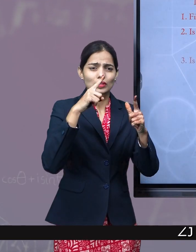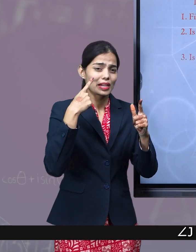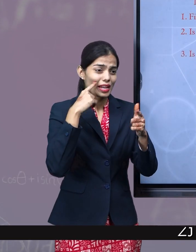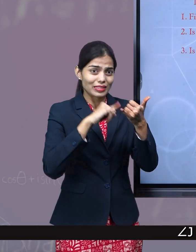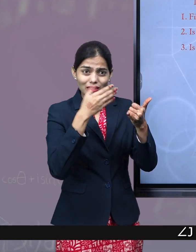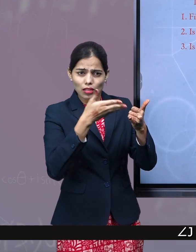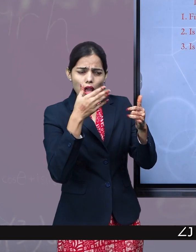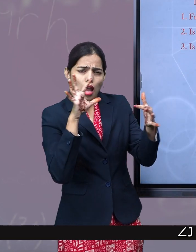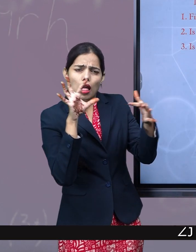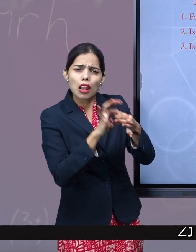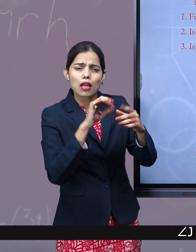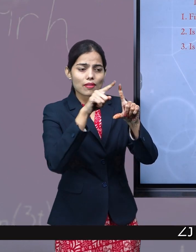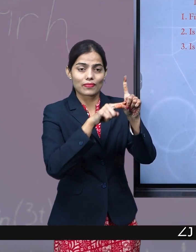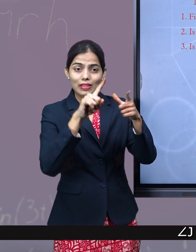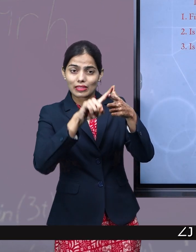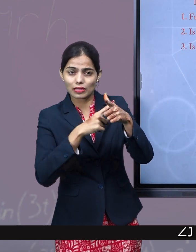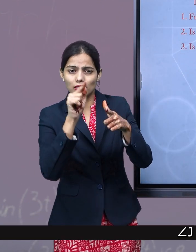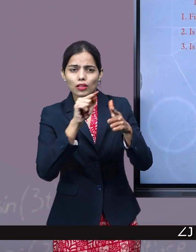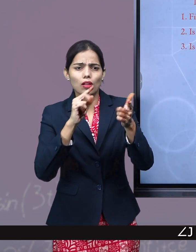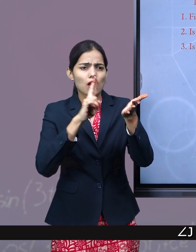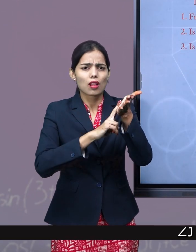तिसरा, अँगल J = अँगल N आहे का? कारणे द्या.